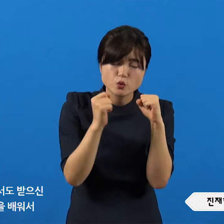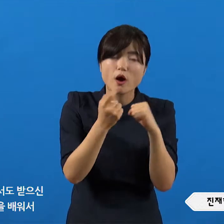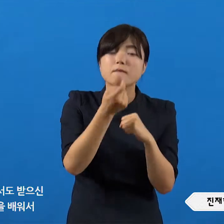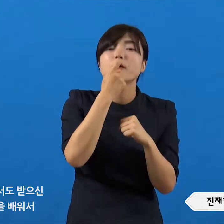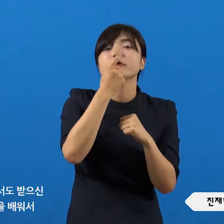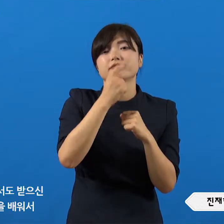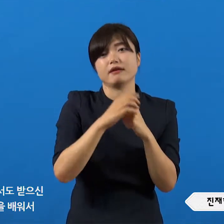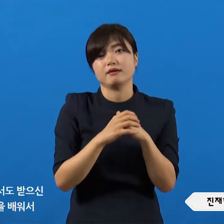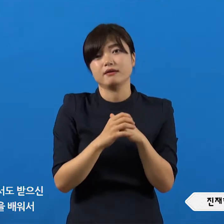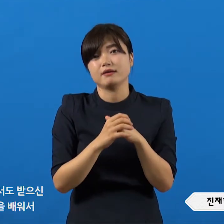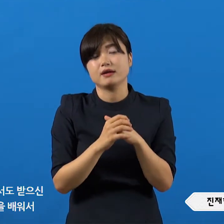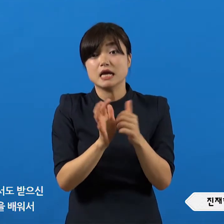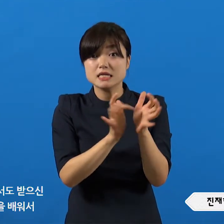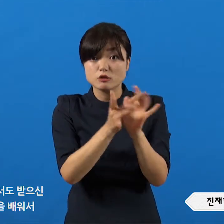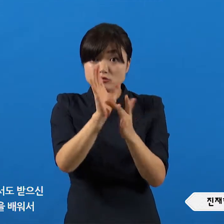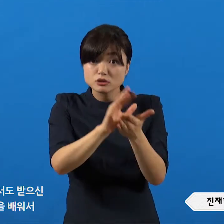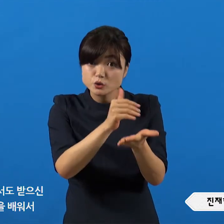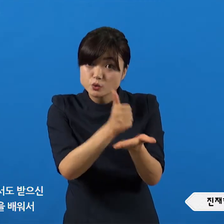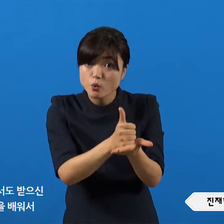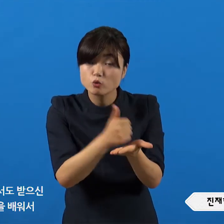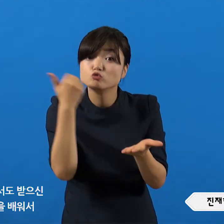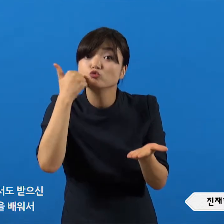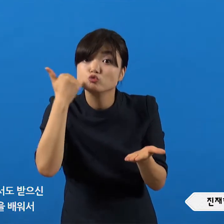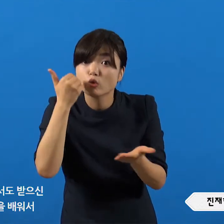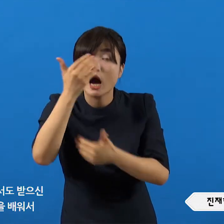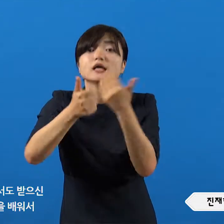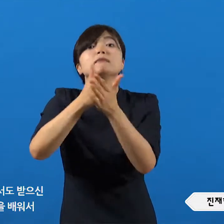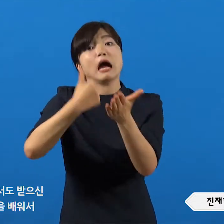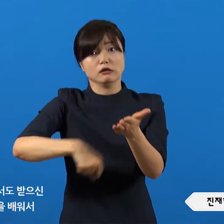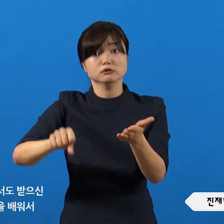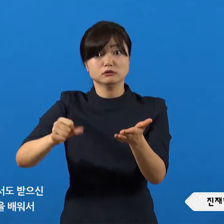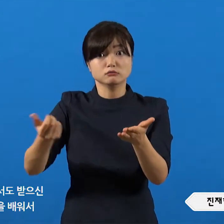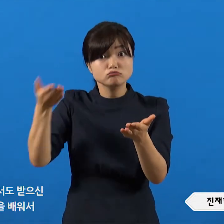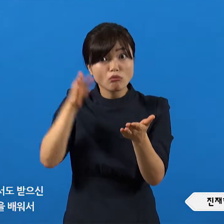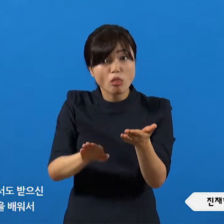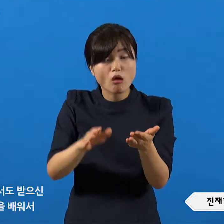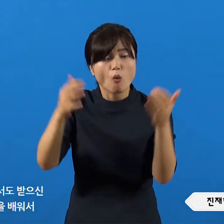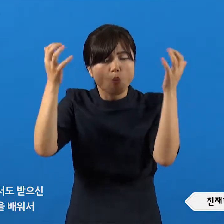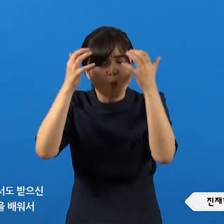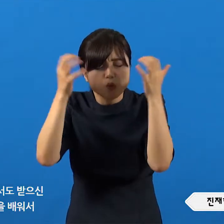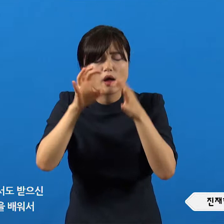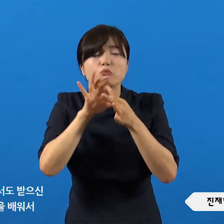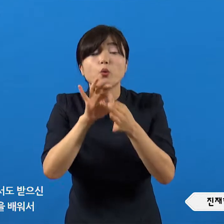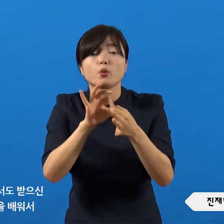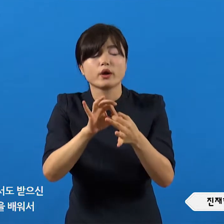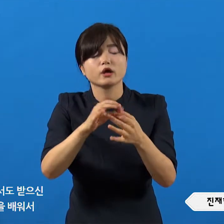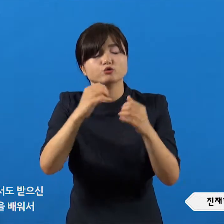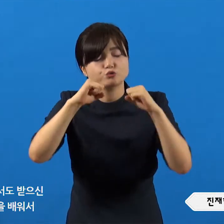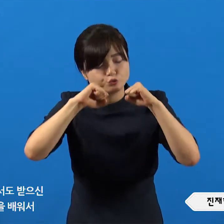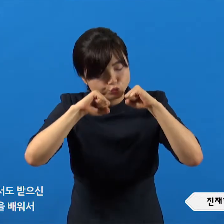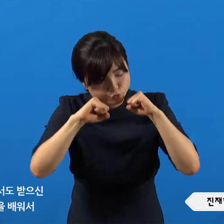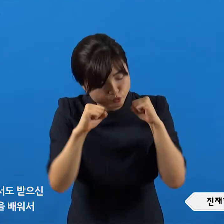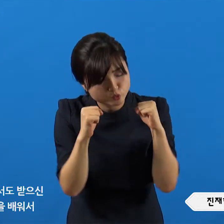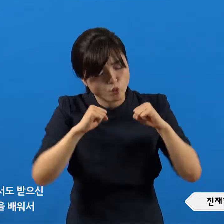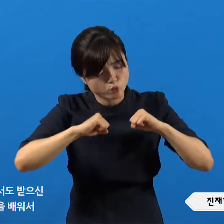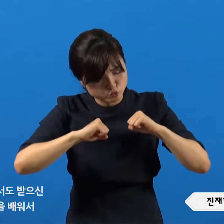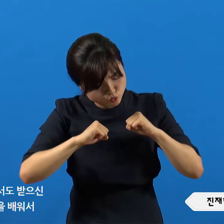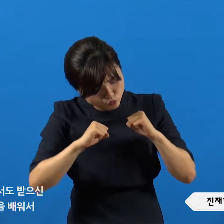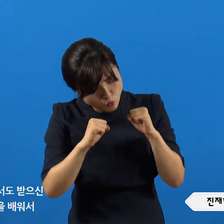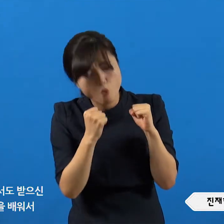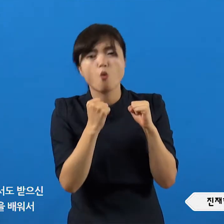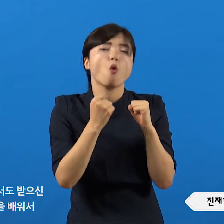배워서, 예수 그리스도께서 아들이시면서도 고난을 통해 순종함을